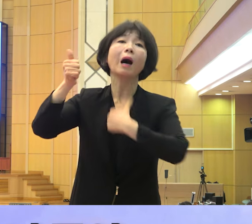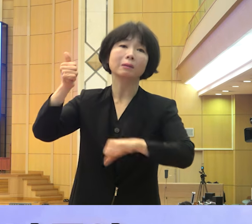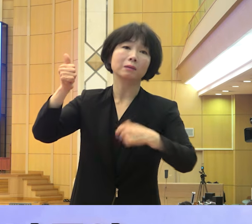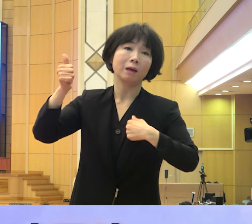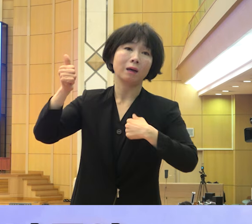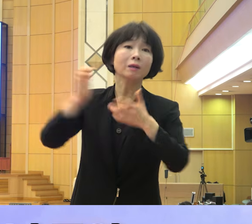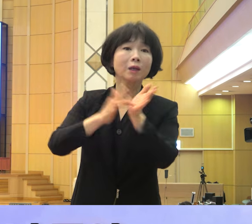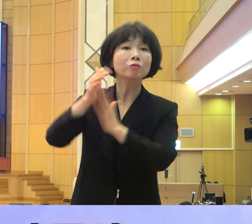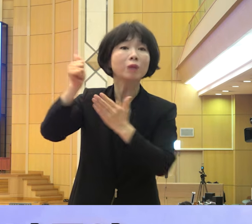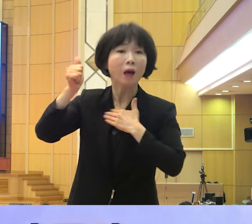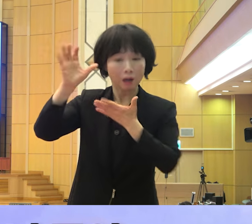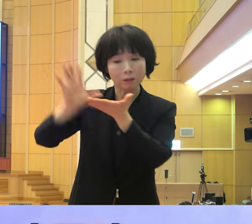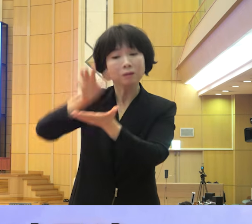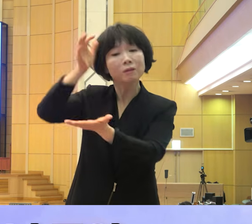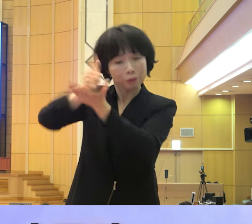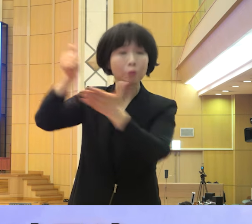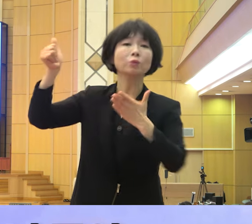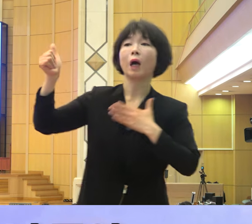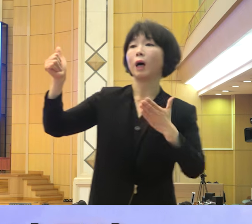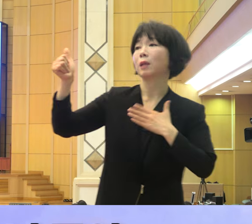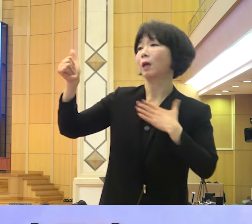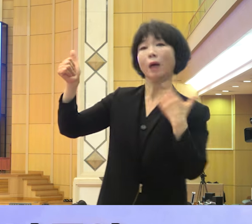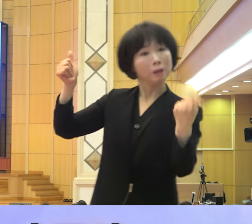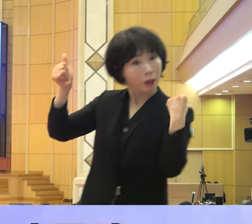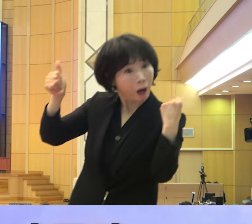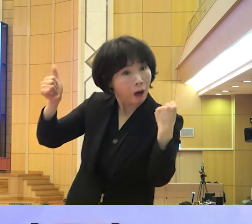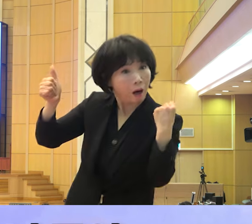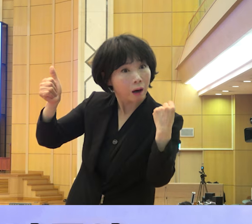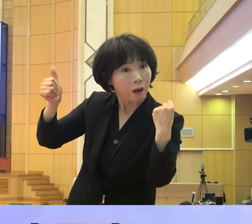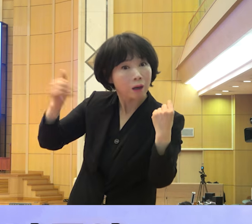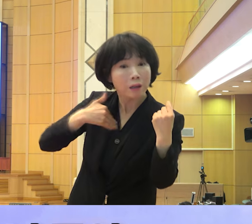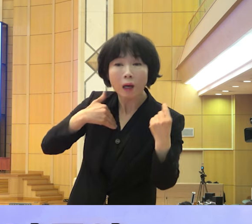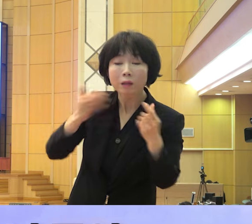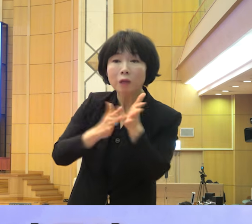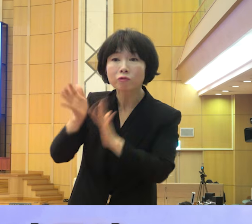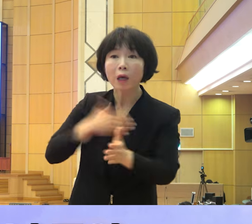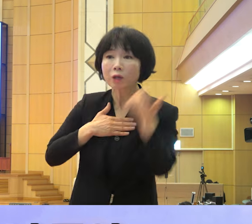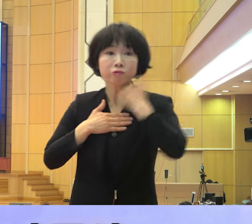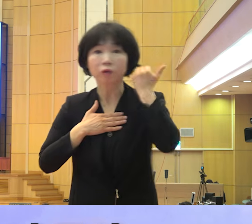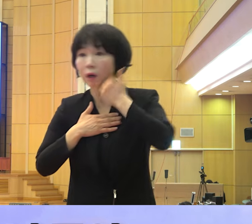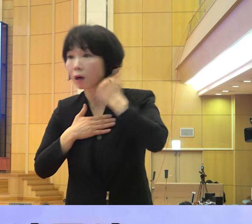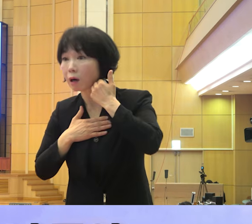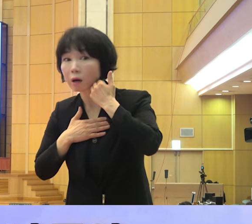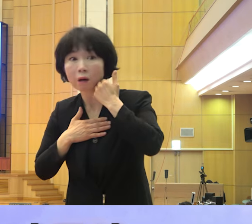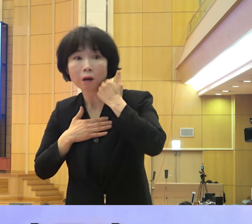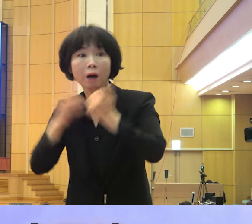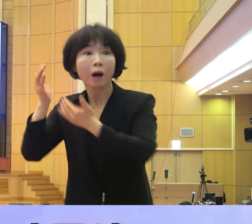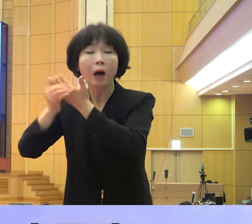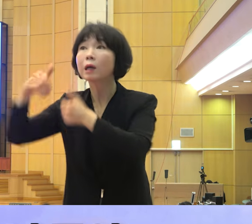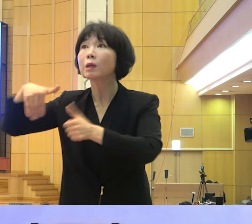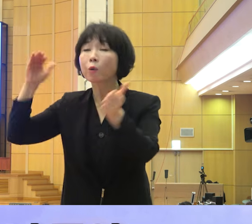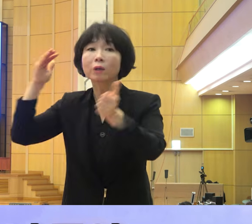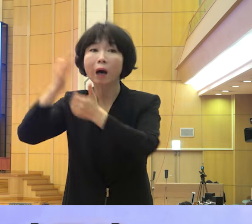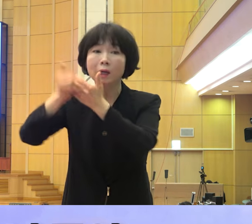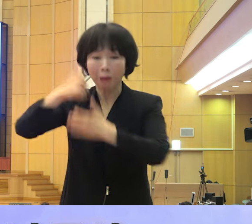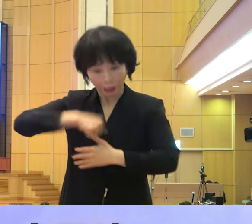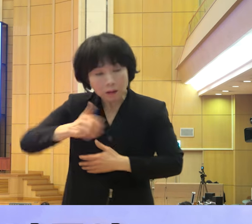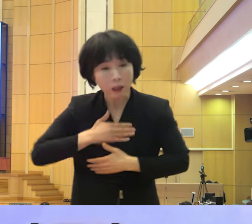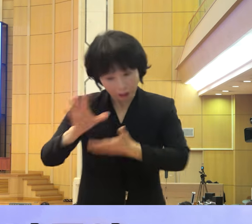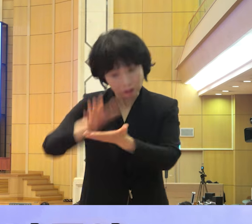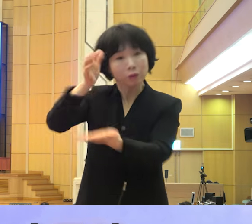그리스도야. 예수님은 이렇게 자신을 가리켜서 내가 하나님의 아들이고 그리스도라고 그렇게 막 말씀을 증언하고